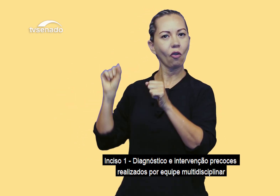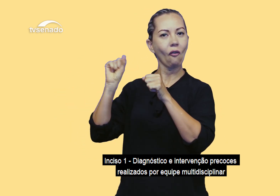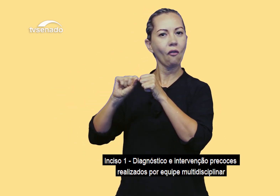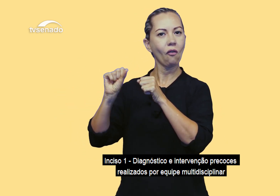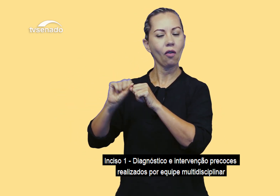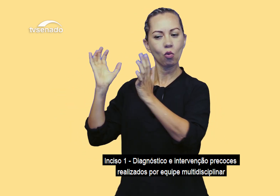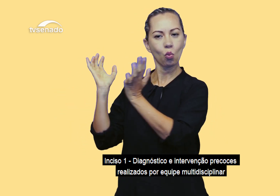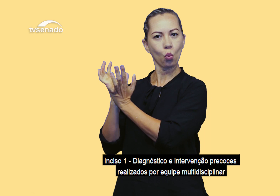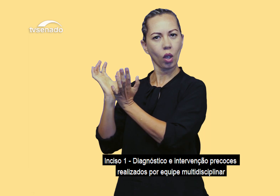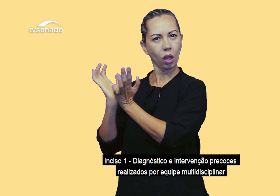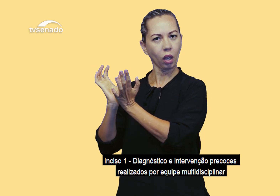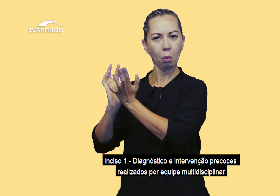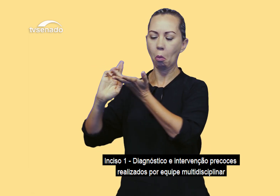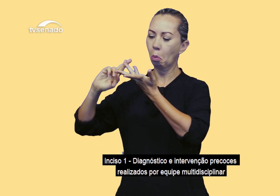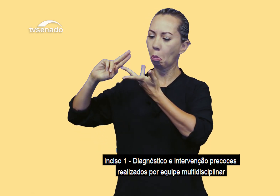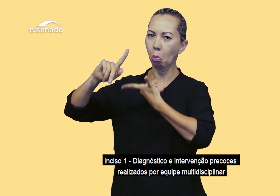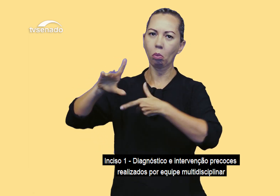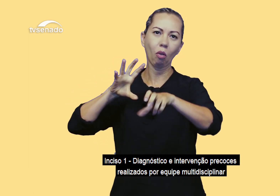multidisciplinar.